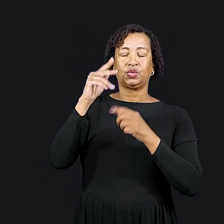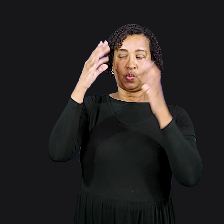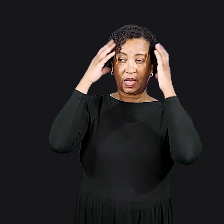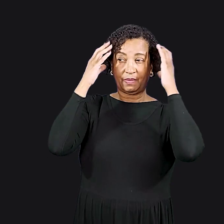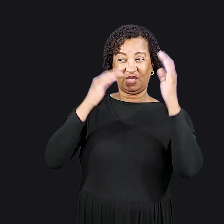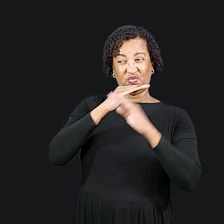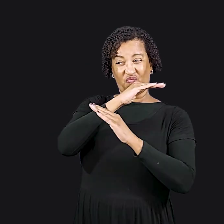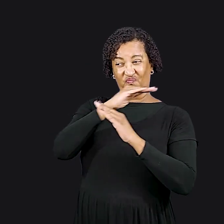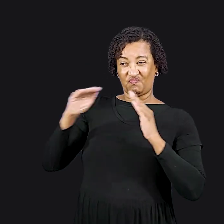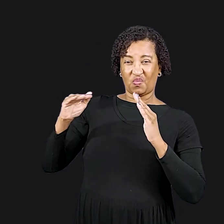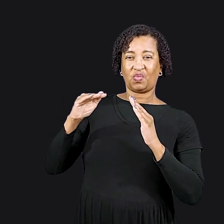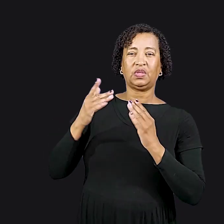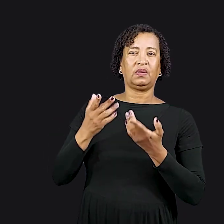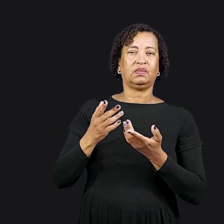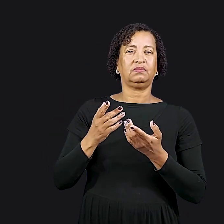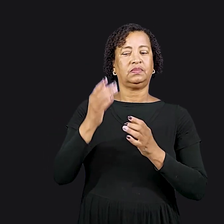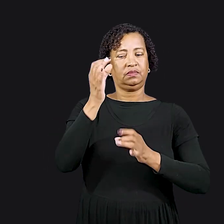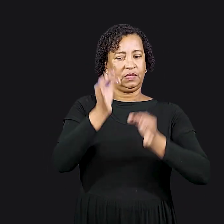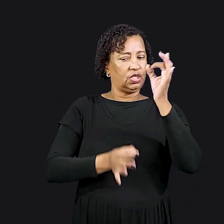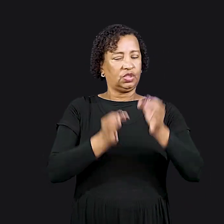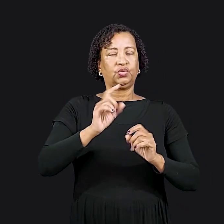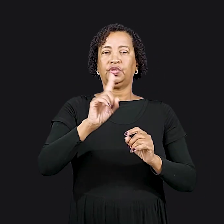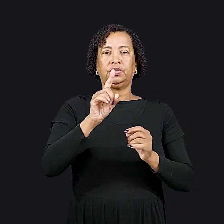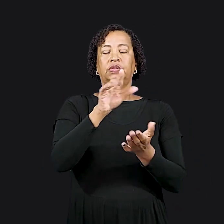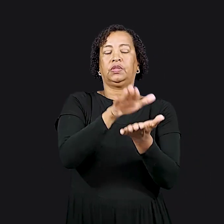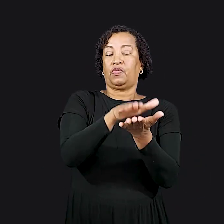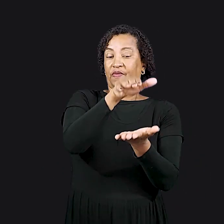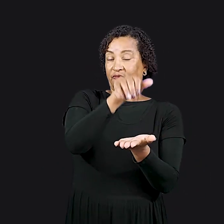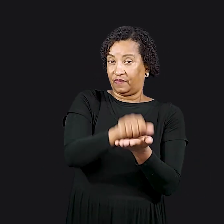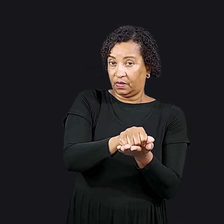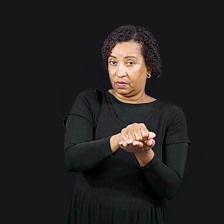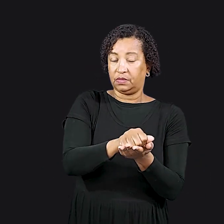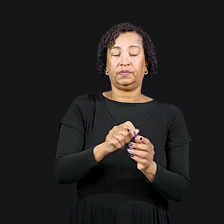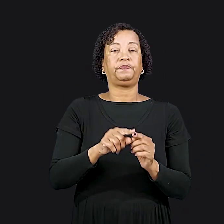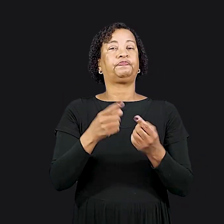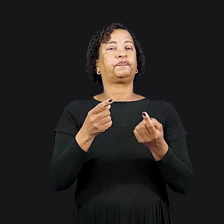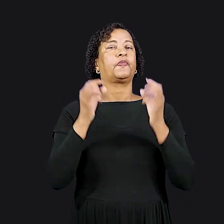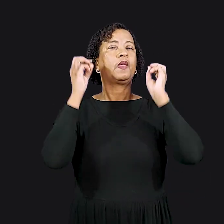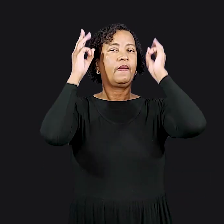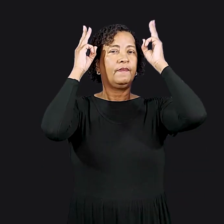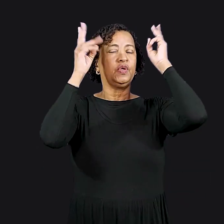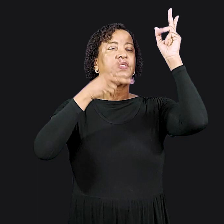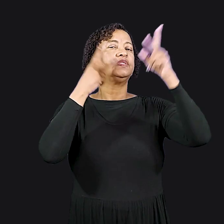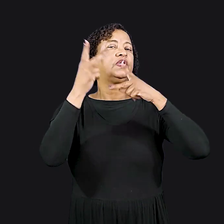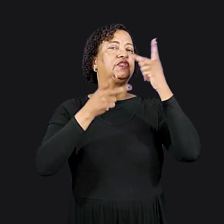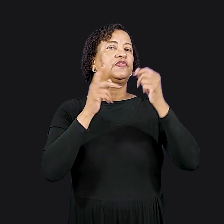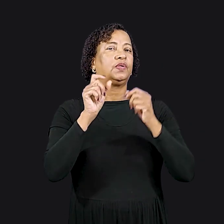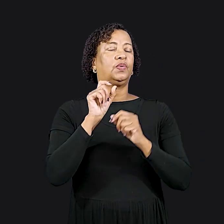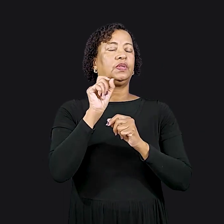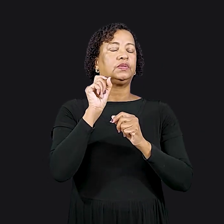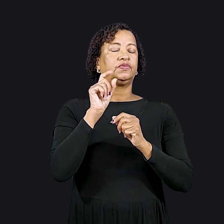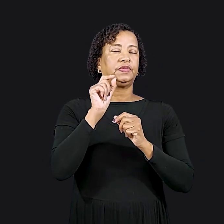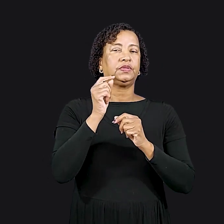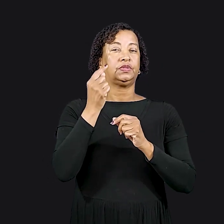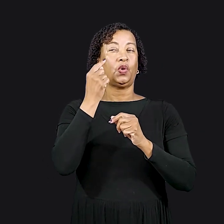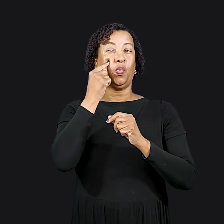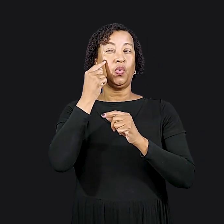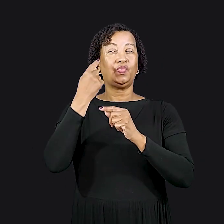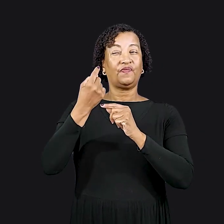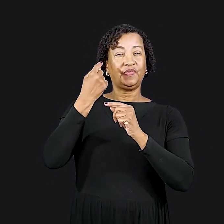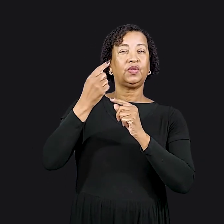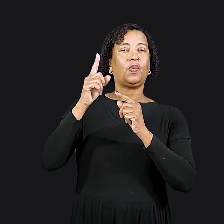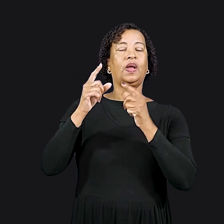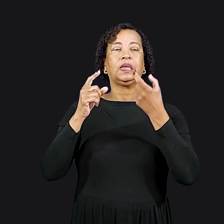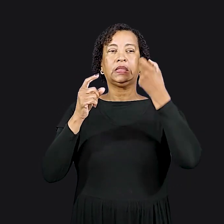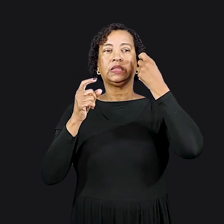sua cabeça. Isso não era justiça, era vingança. Moisés disse que era para tirar só um olho